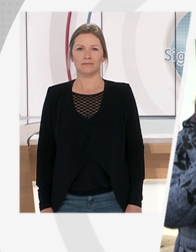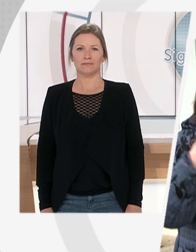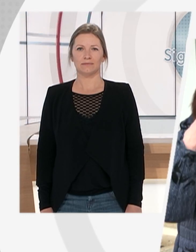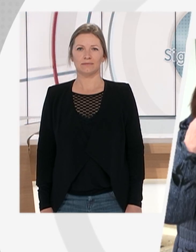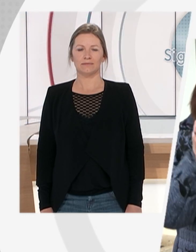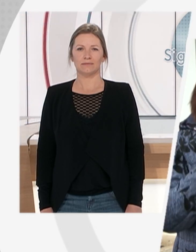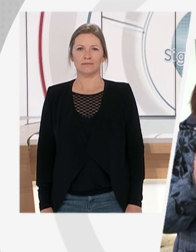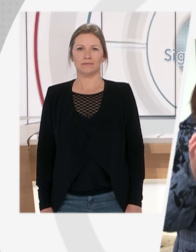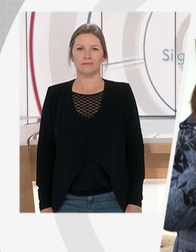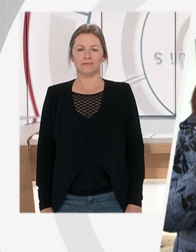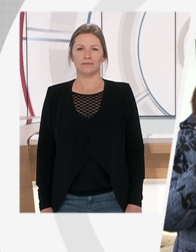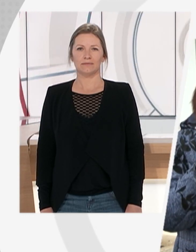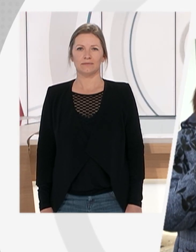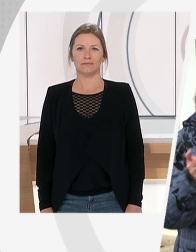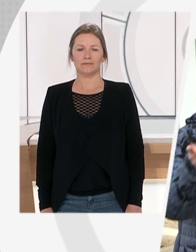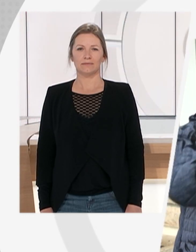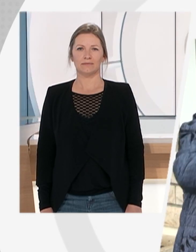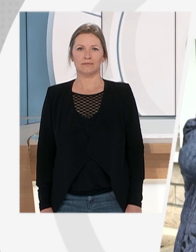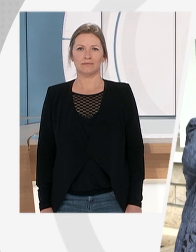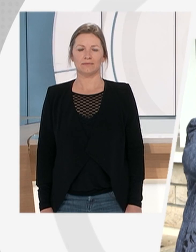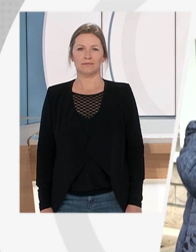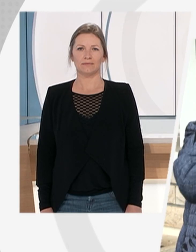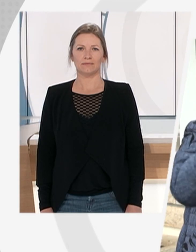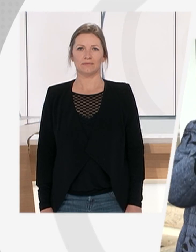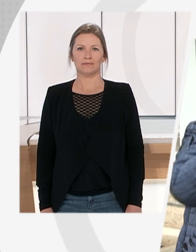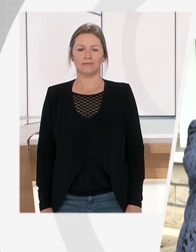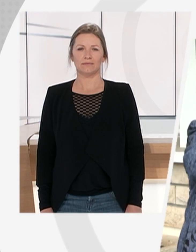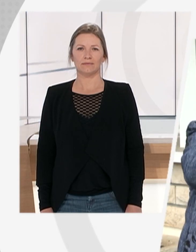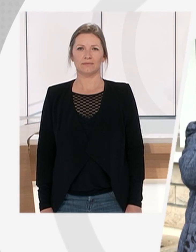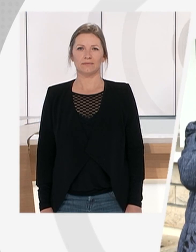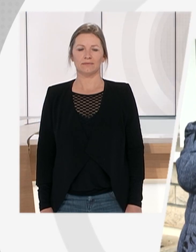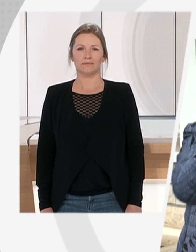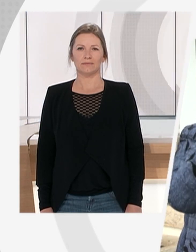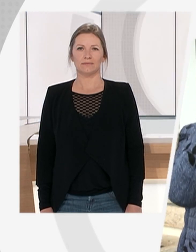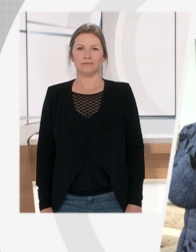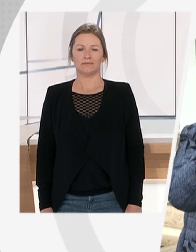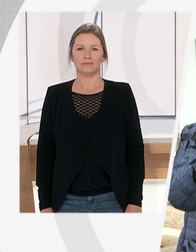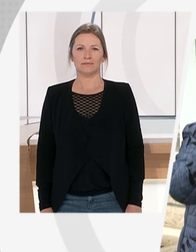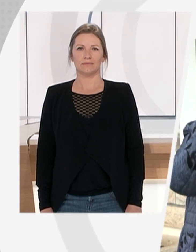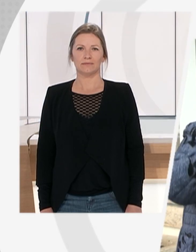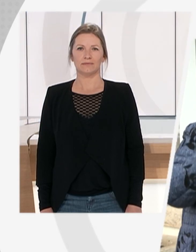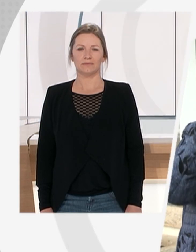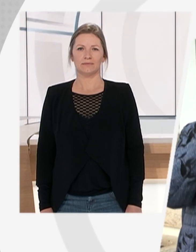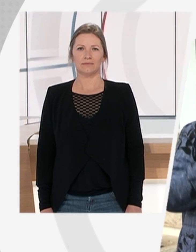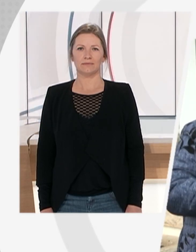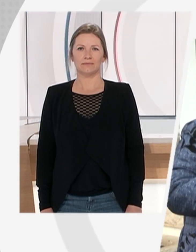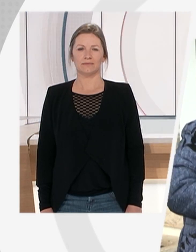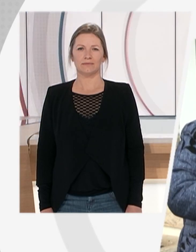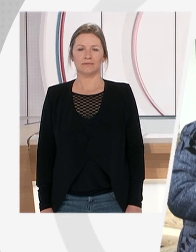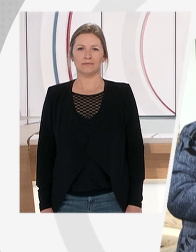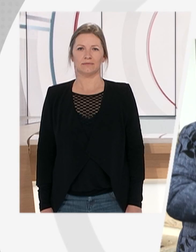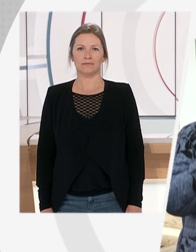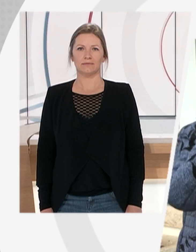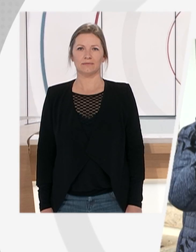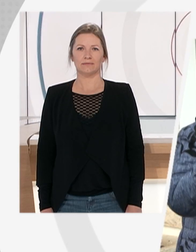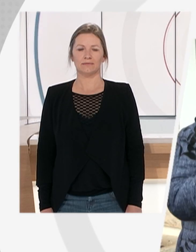je voyais que c'était pas une situation qui m'allait parce que je ne savais pas ce qui était dit exactement entre l'interprète, entre le